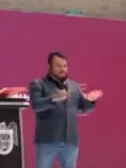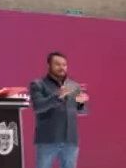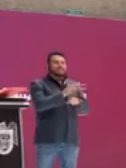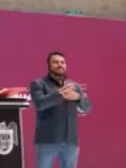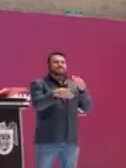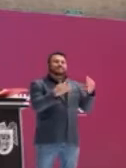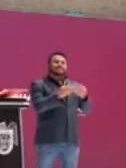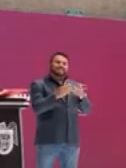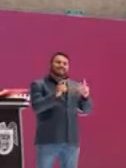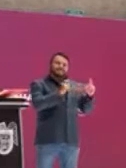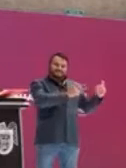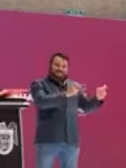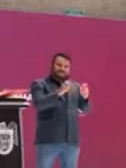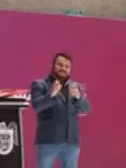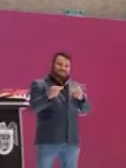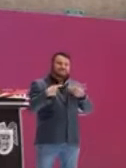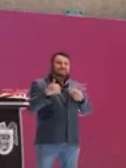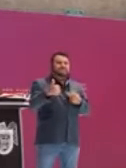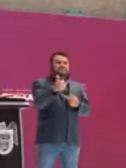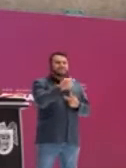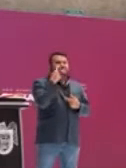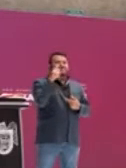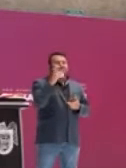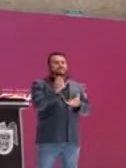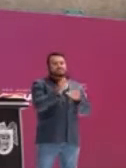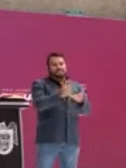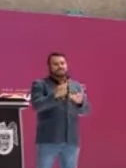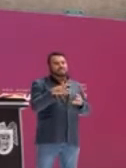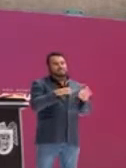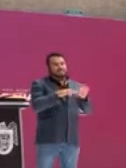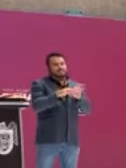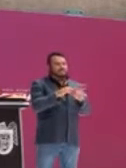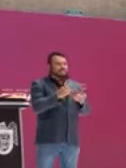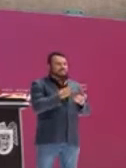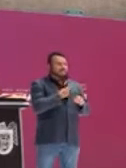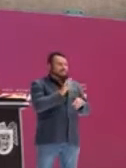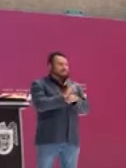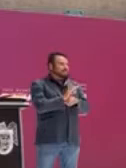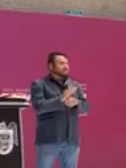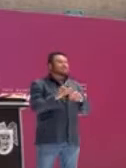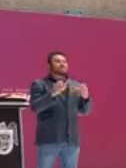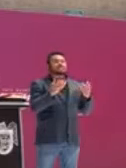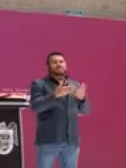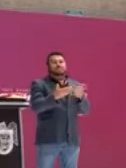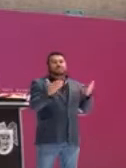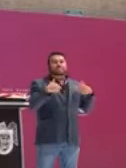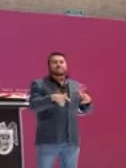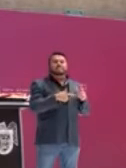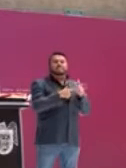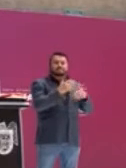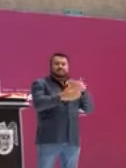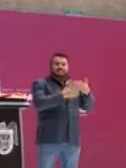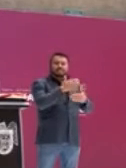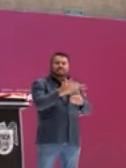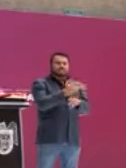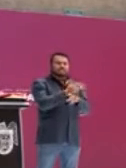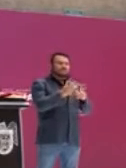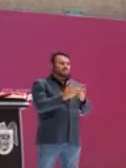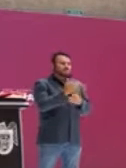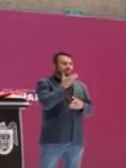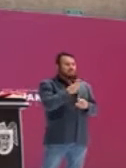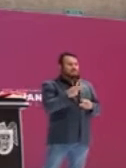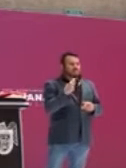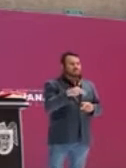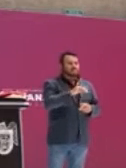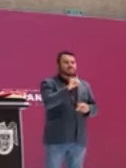recursos al autoempleo. Muchísimas gracias. En este momento vamos a invitar al ciudadano Juan José Vázquez